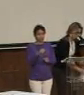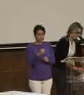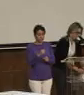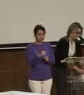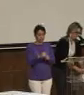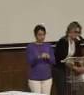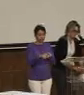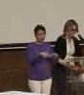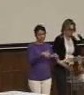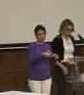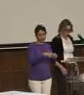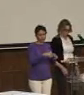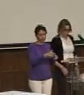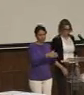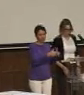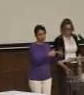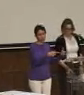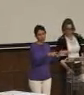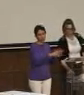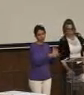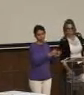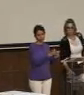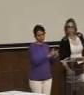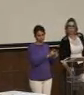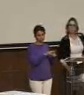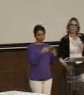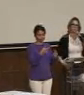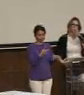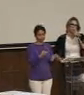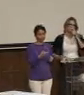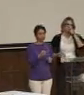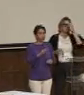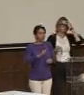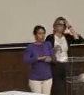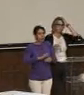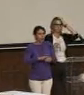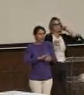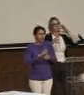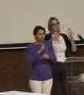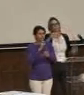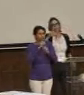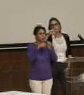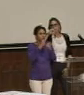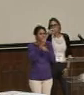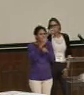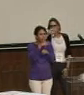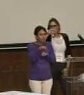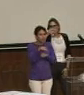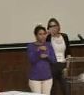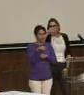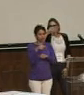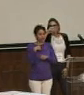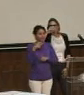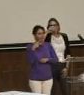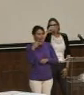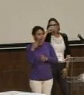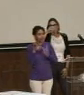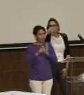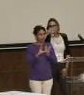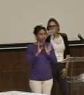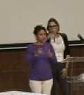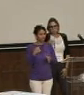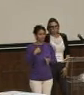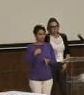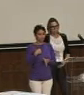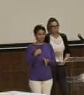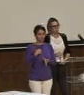em cargo administrativo. Durante os 5 anos e meio, como eu falei anteriormente, eu